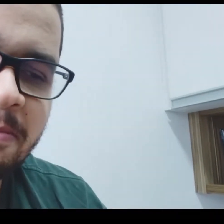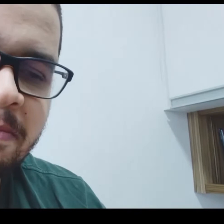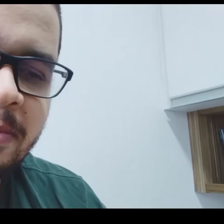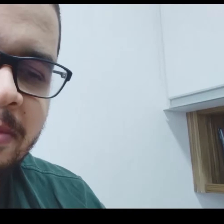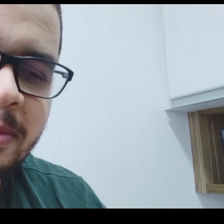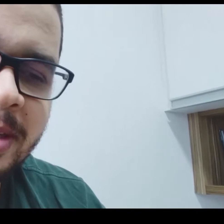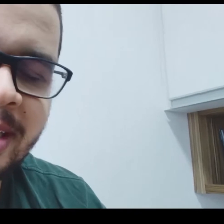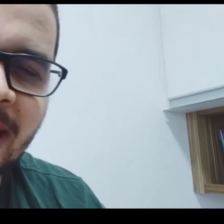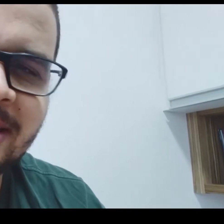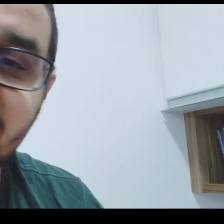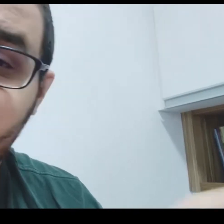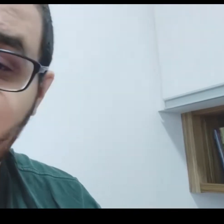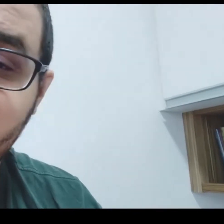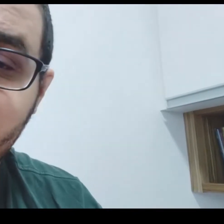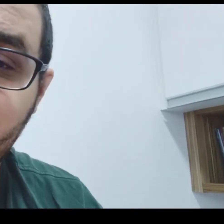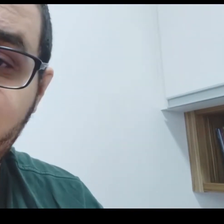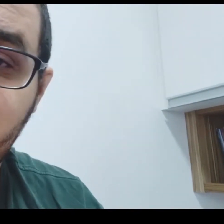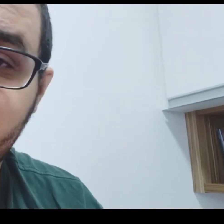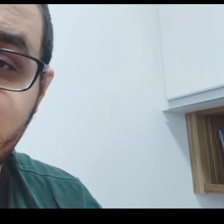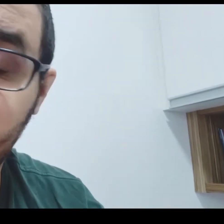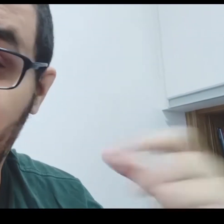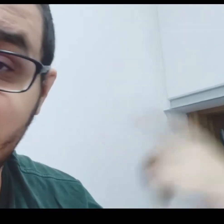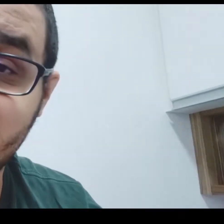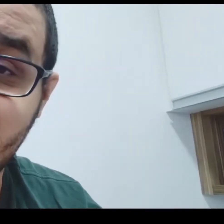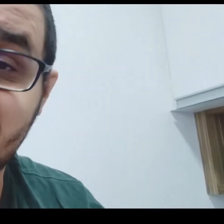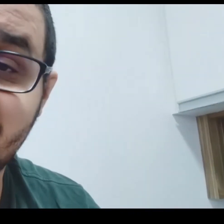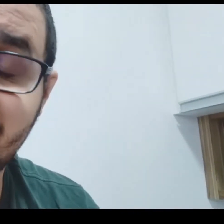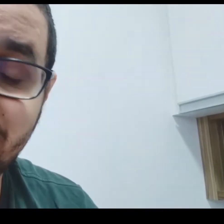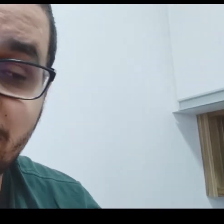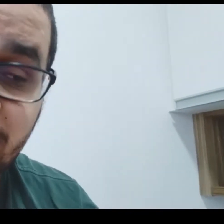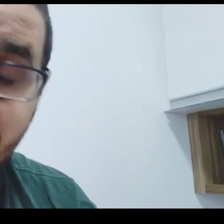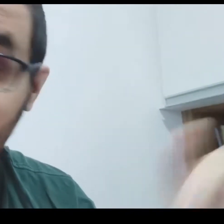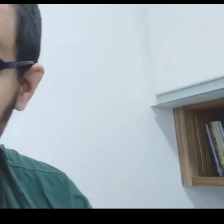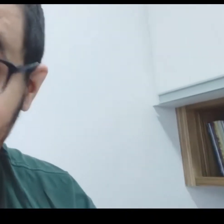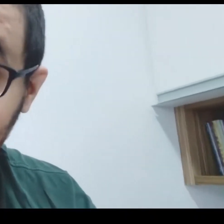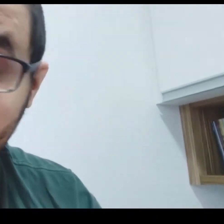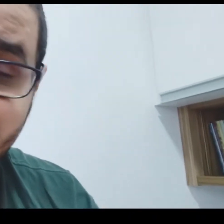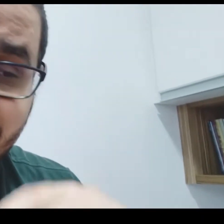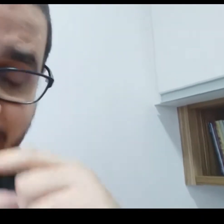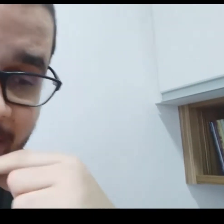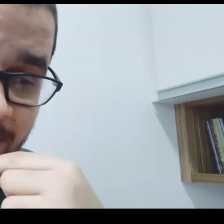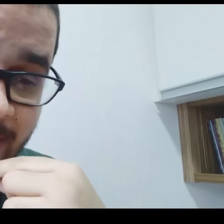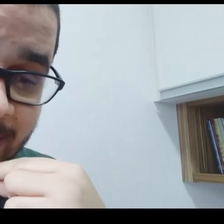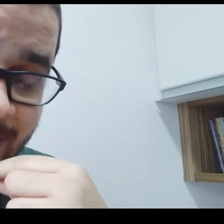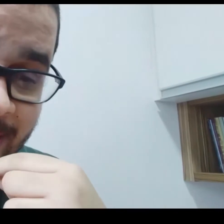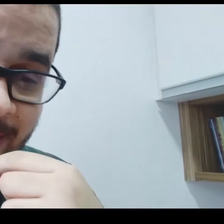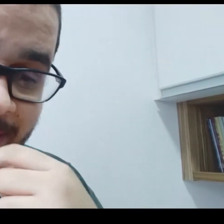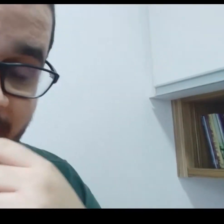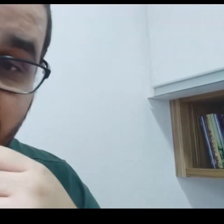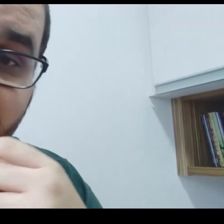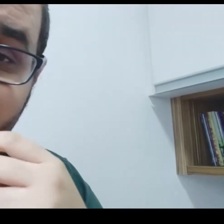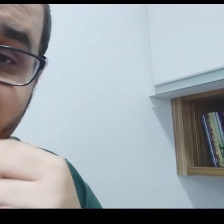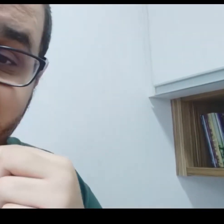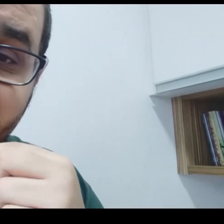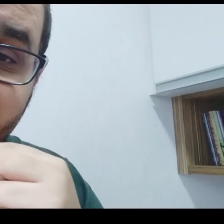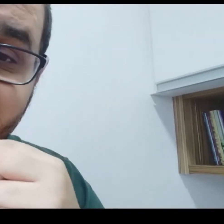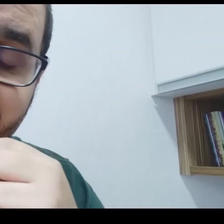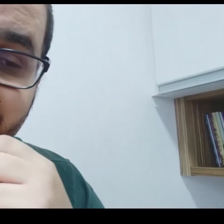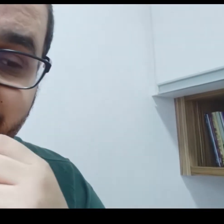descobri que há cerca de 1 ano, um irmãozinho de uma outra cidade veio para o Rio de Janeiro e estava trabalhando